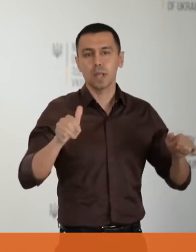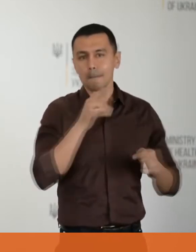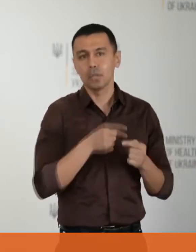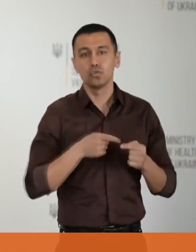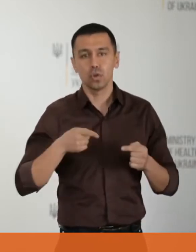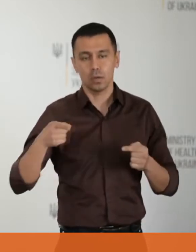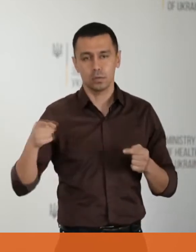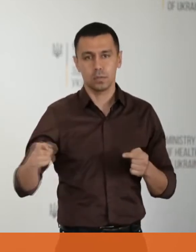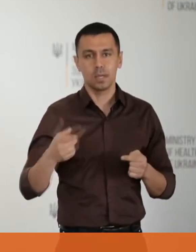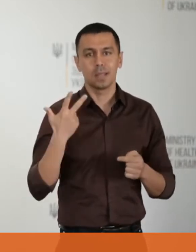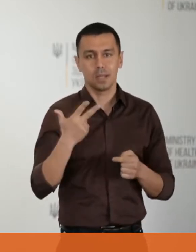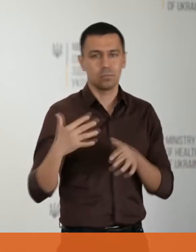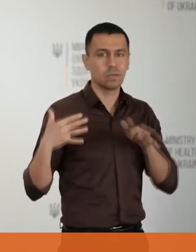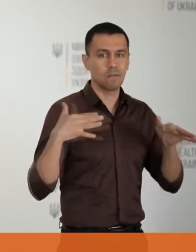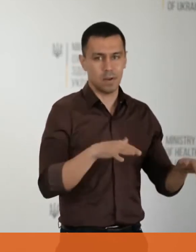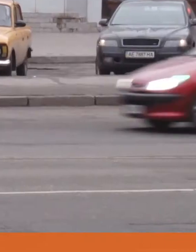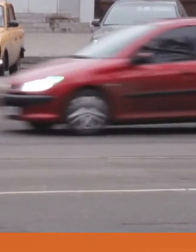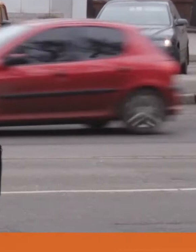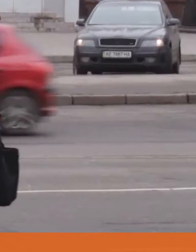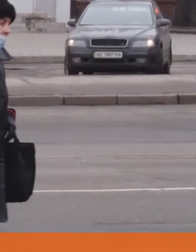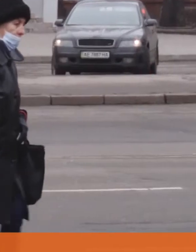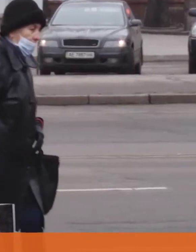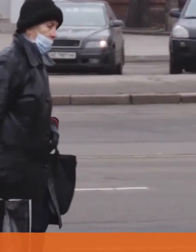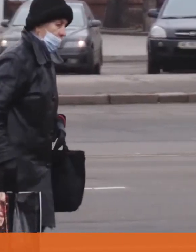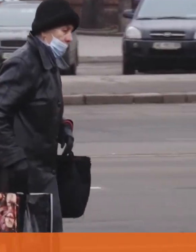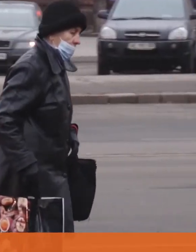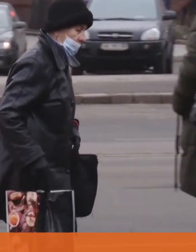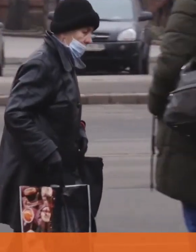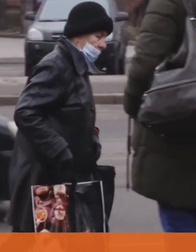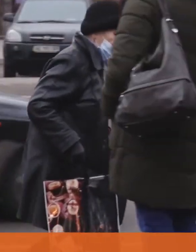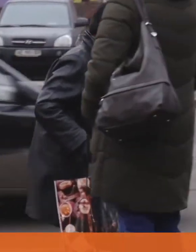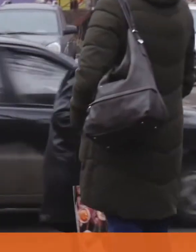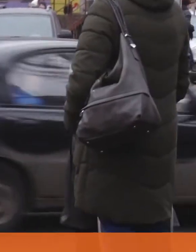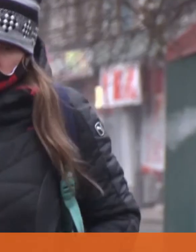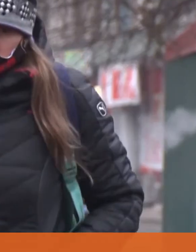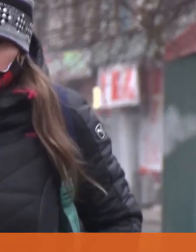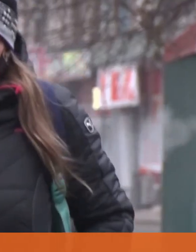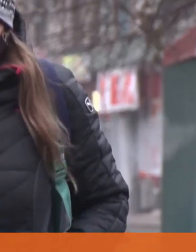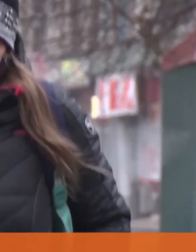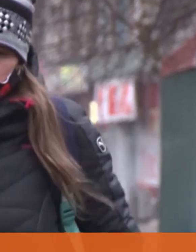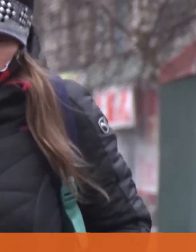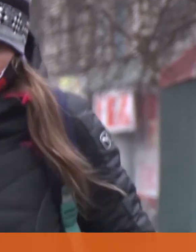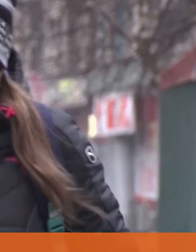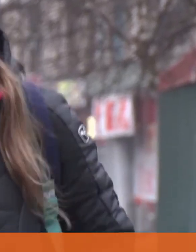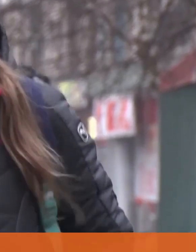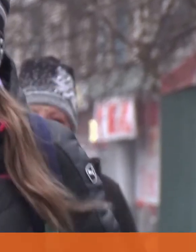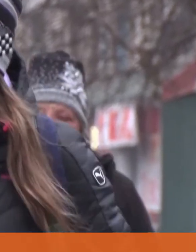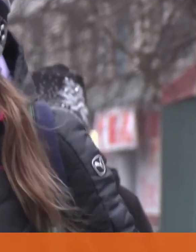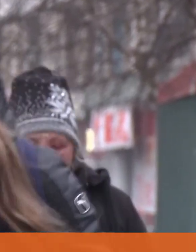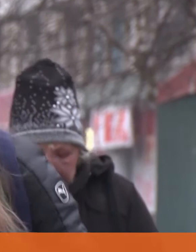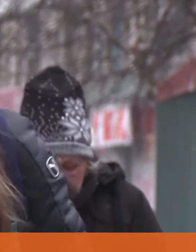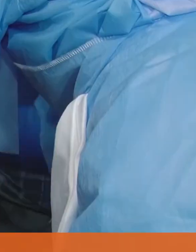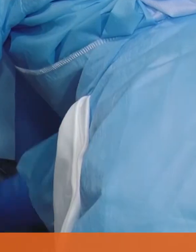під час третьої хвилі пандемії. Новий штам утричі заразніший, кажуть фахівці. Відбутися легким нездуженням тут